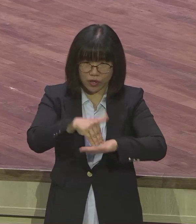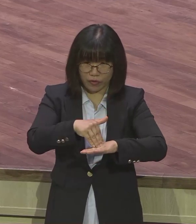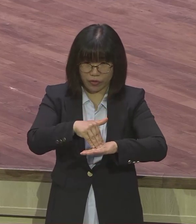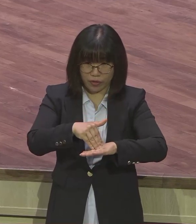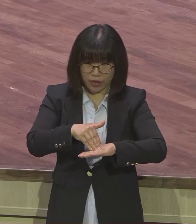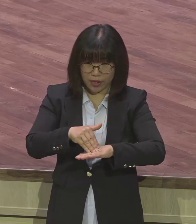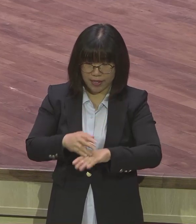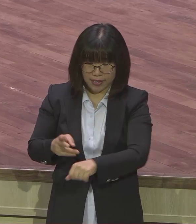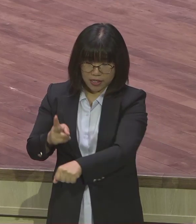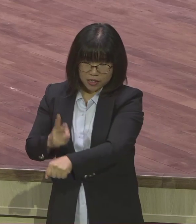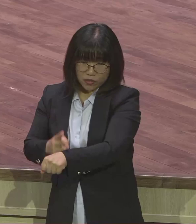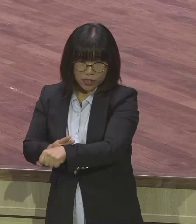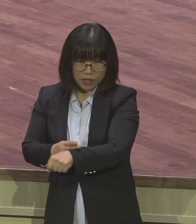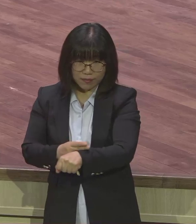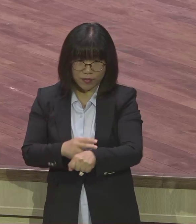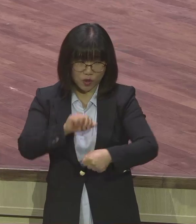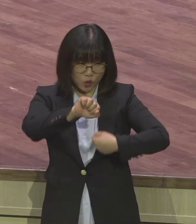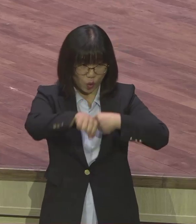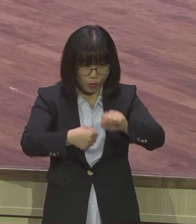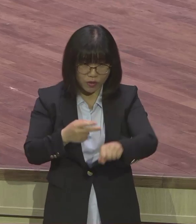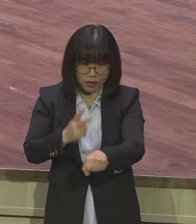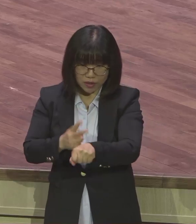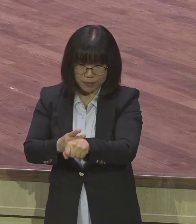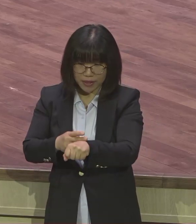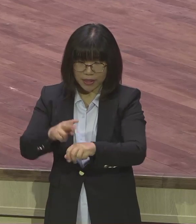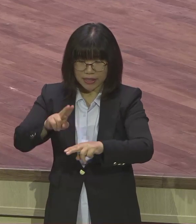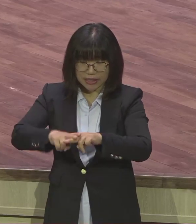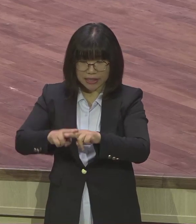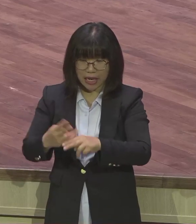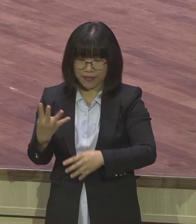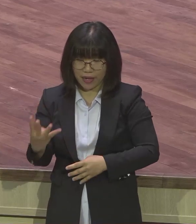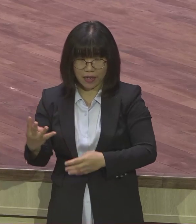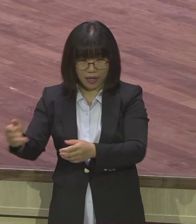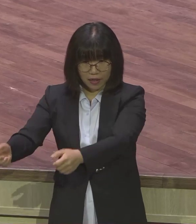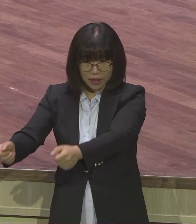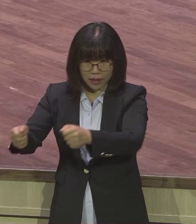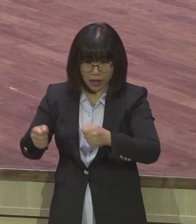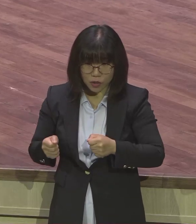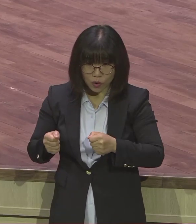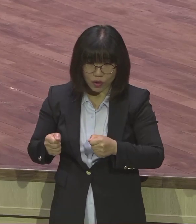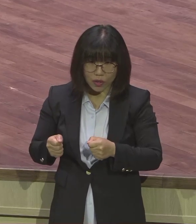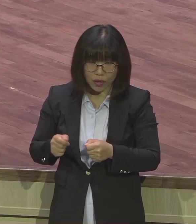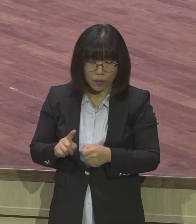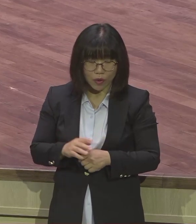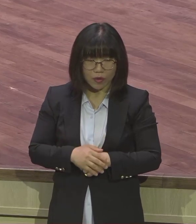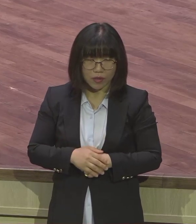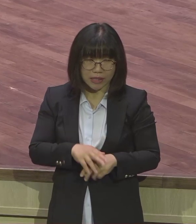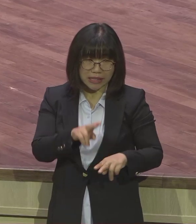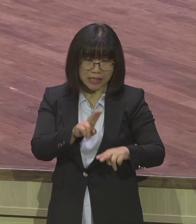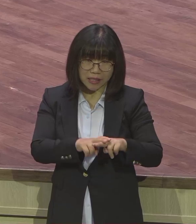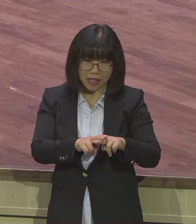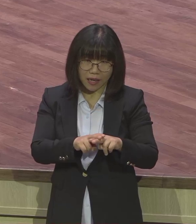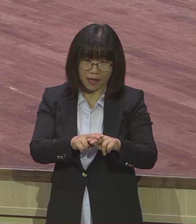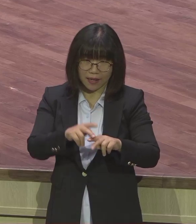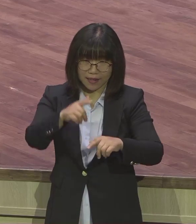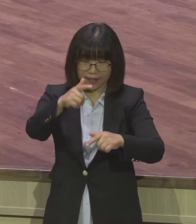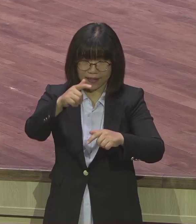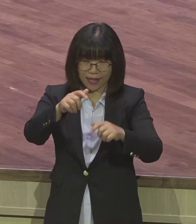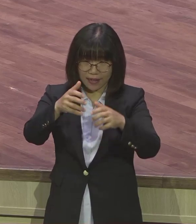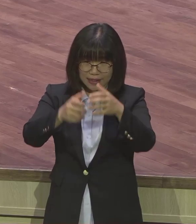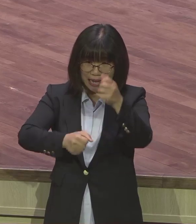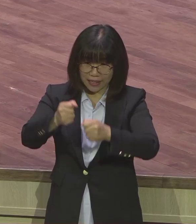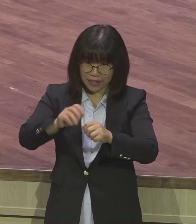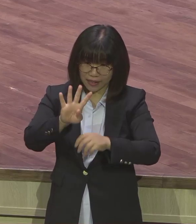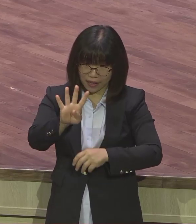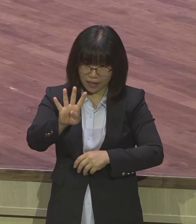때 의자 네 개를 이렇게 들고 오면 의자 네 개가 뭐가 의자가 들고 오면 의자 뭐가 있어 다리 네 개가 있잖아요.